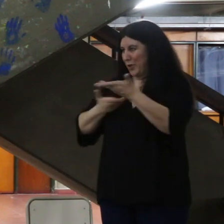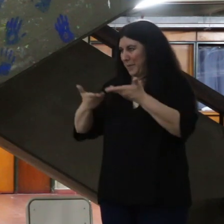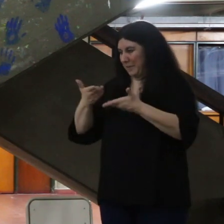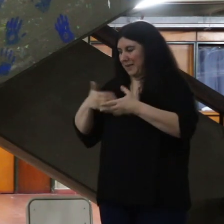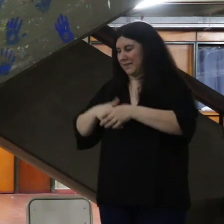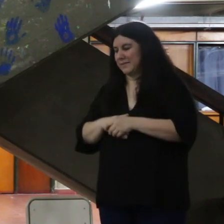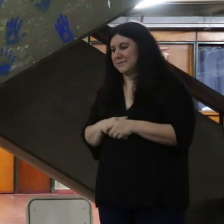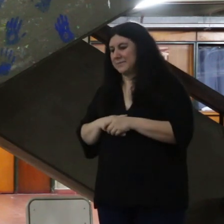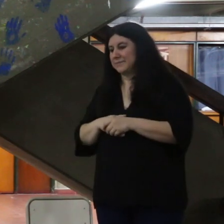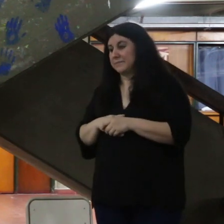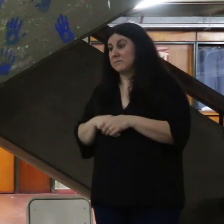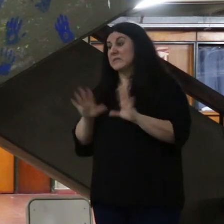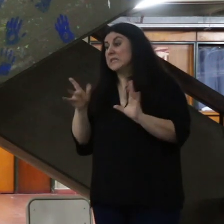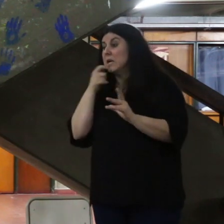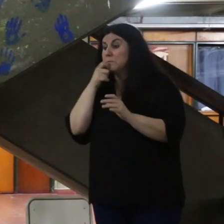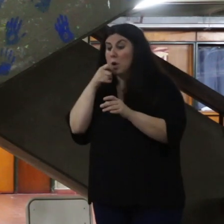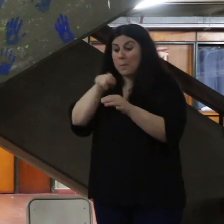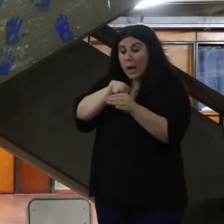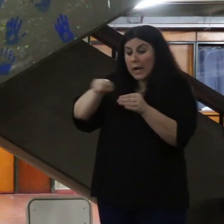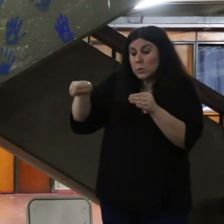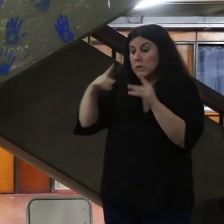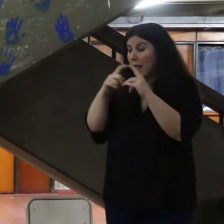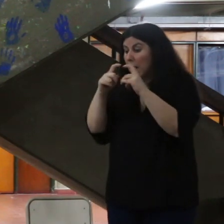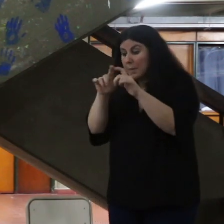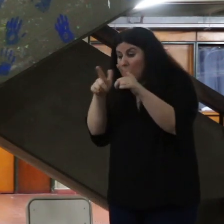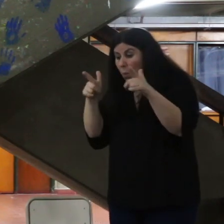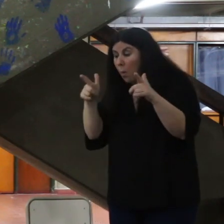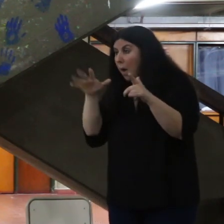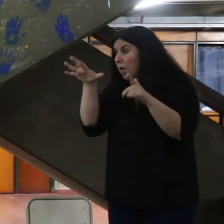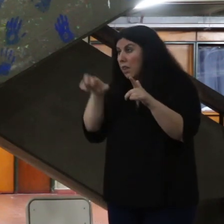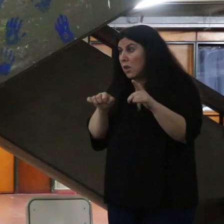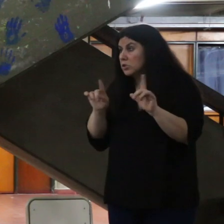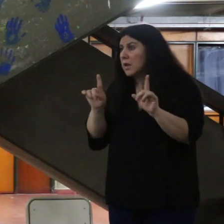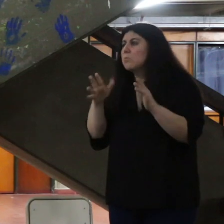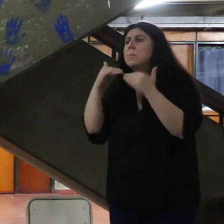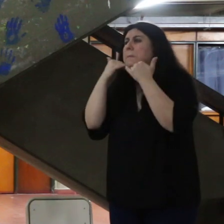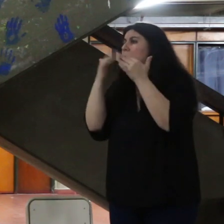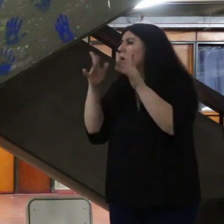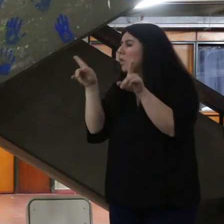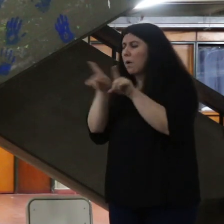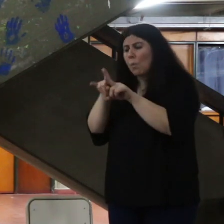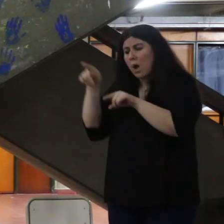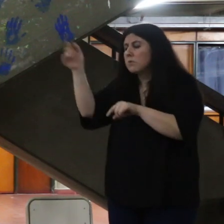que si vienen sin la cartuchera y sin la carpeta, vengan igual,